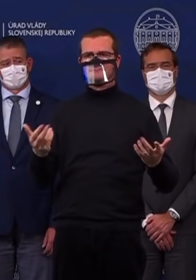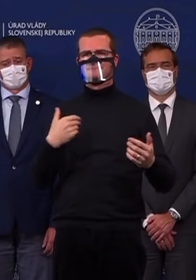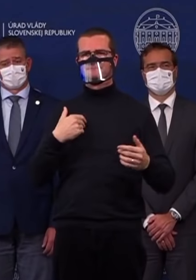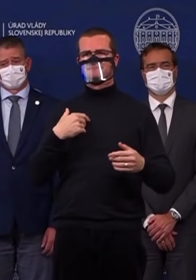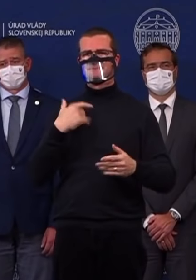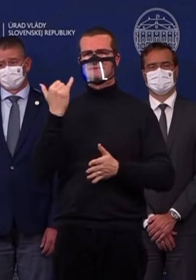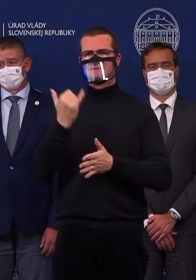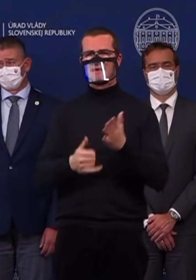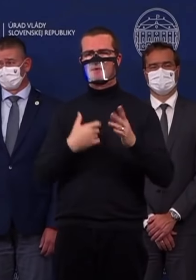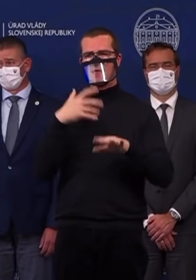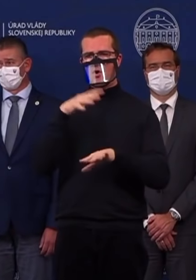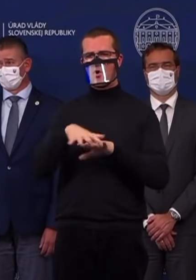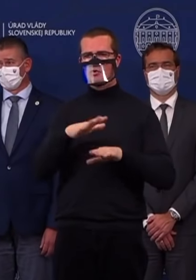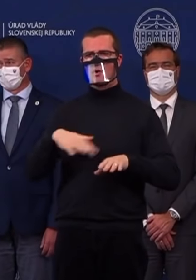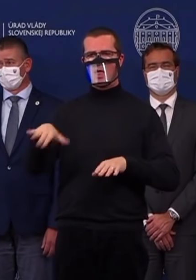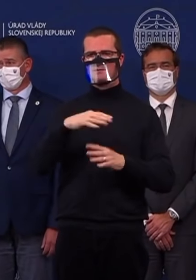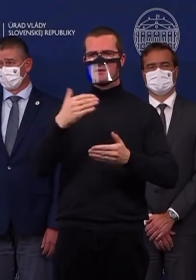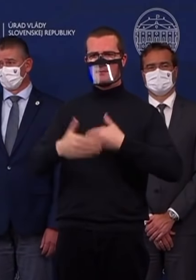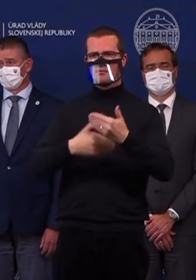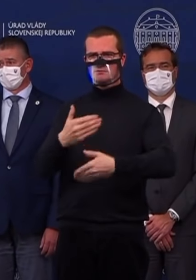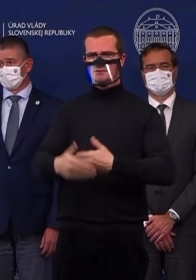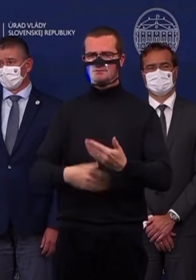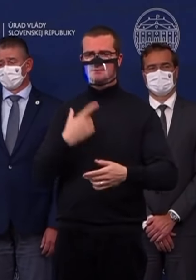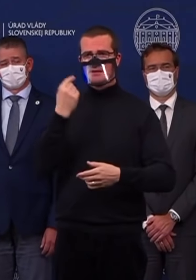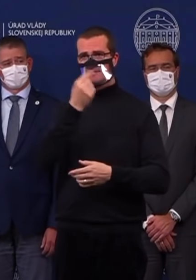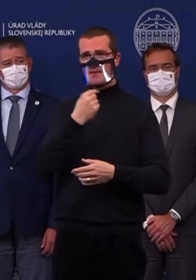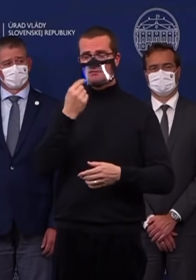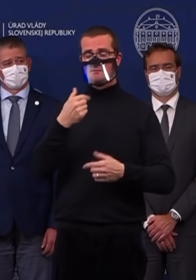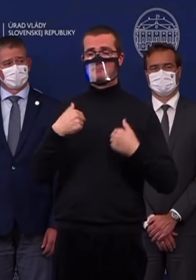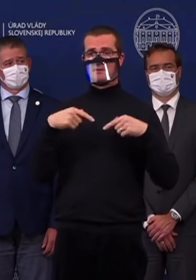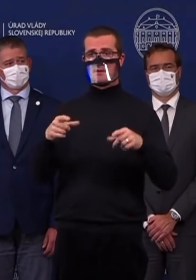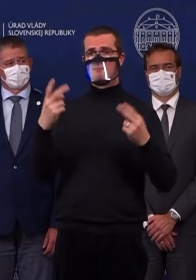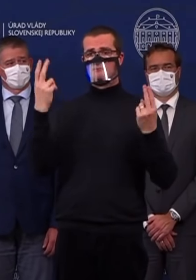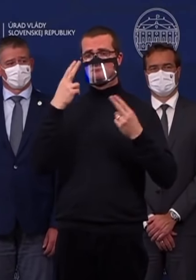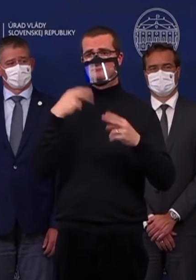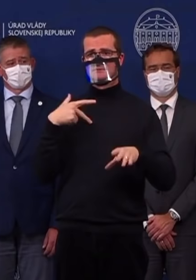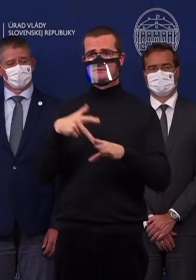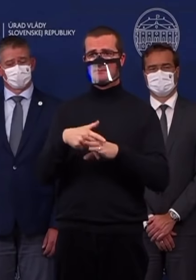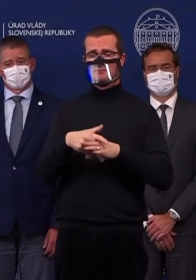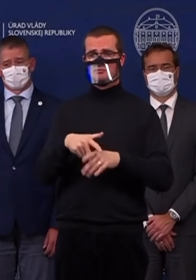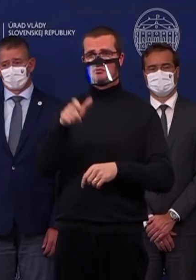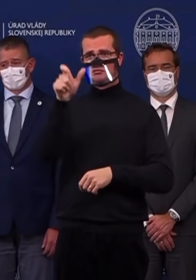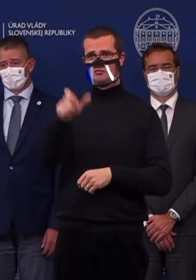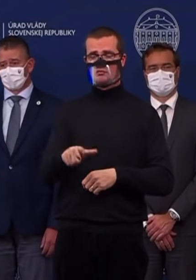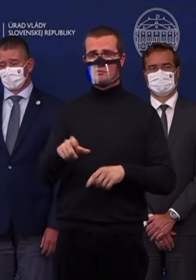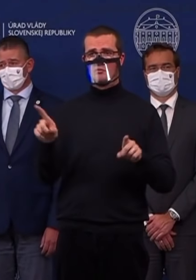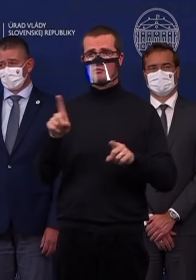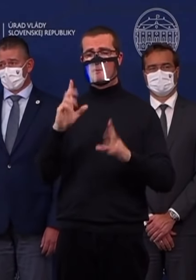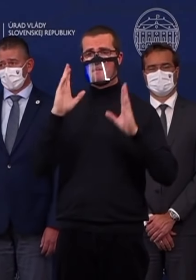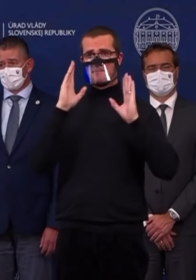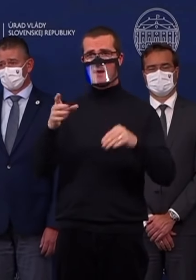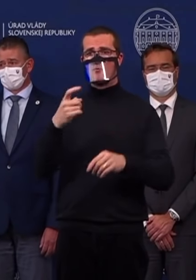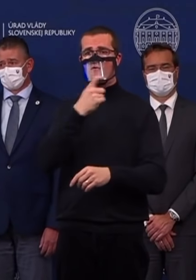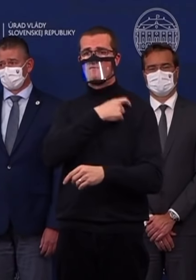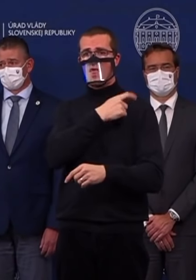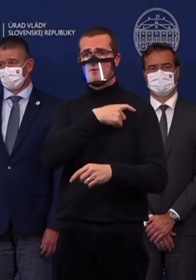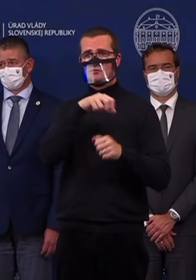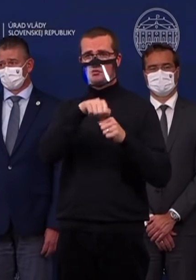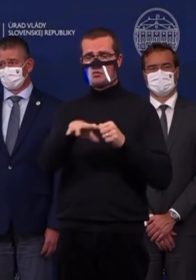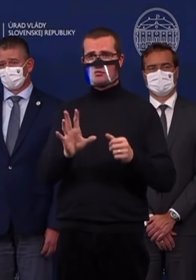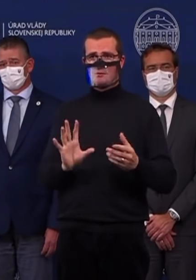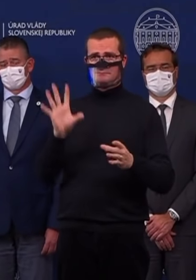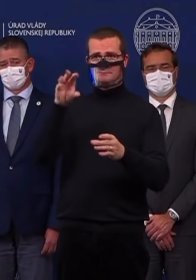vlastne stratili kontrolu nad celým tým procesom testovania. My tam samozrejme zabezpečíme osobu, ktorá bude priamo v tej veliteľskej štruktúre